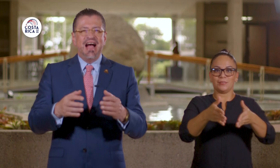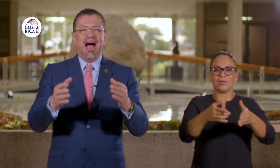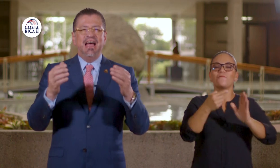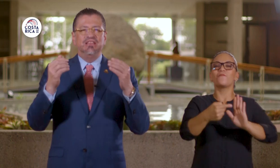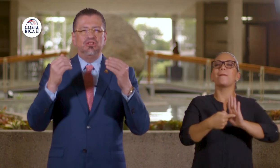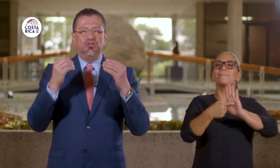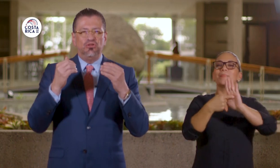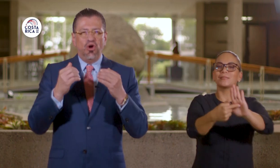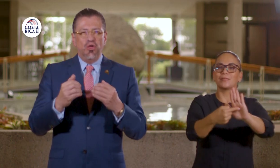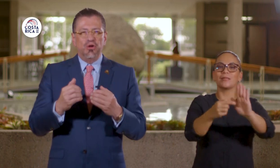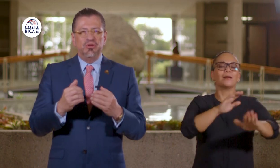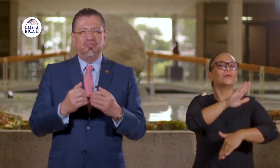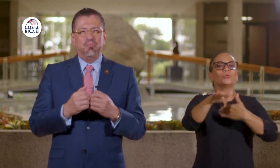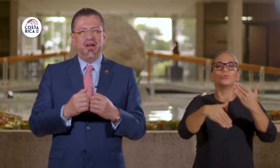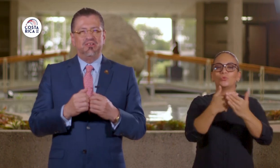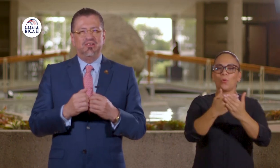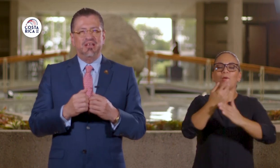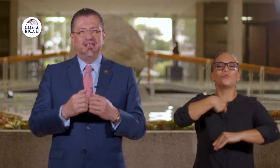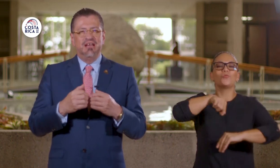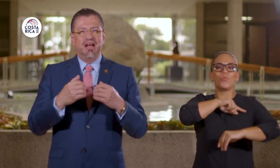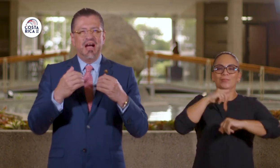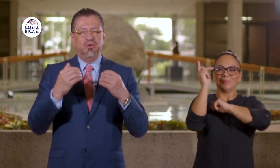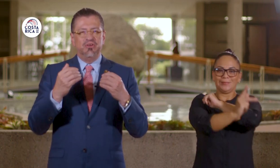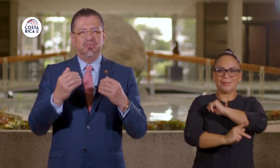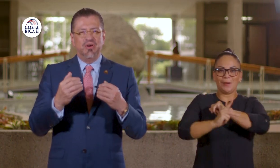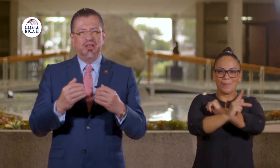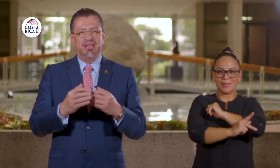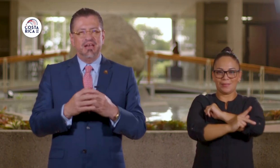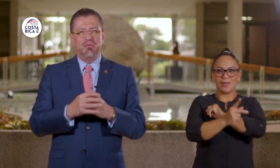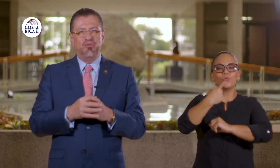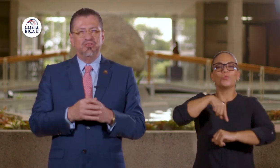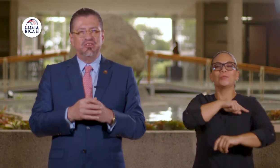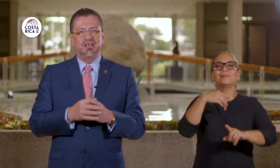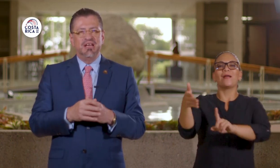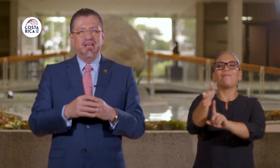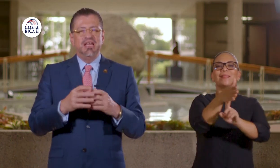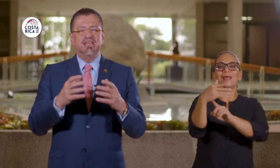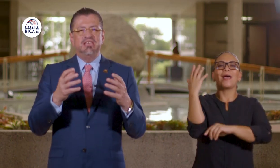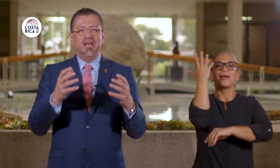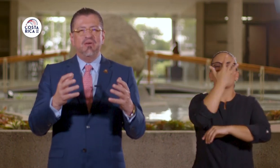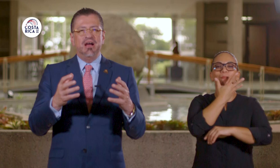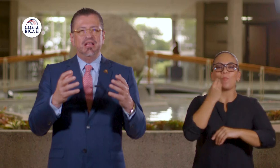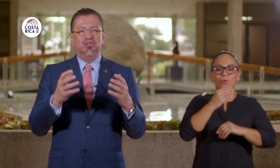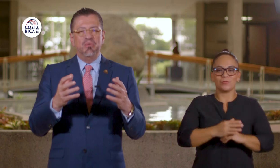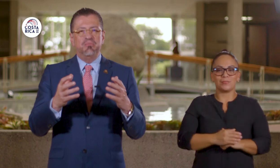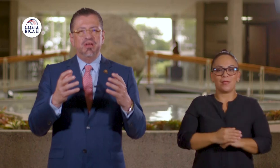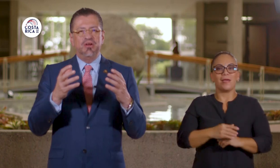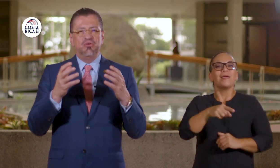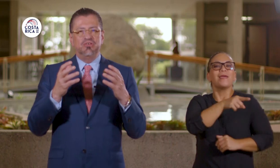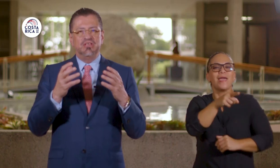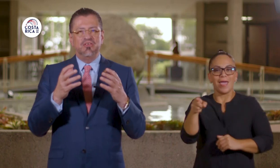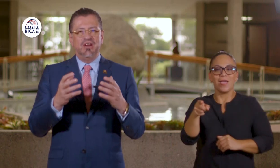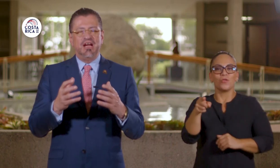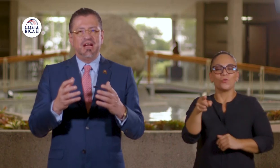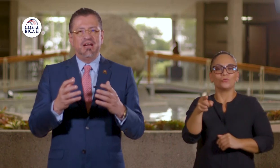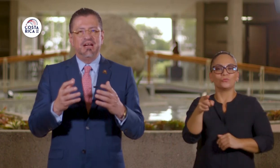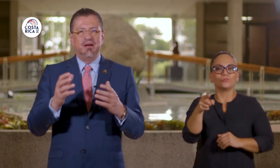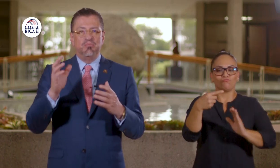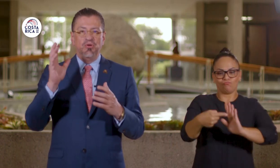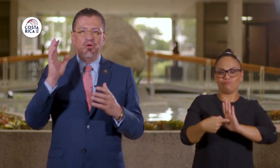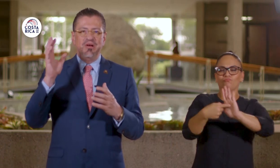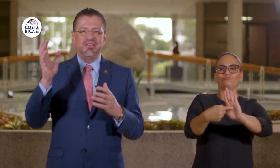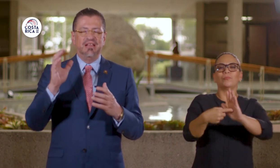representan a toda nuestra patria, a nuestra bandera hermosa y llevan el nombre de Costa